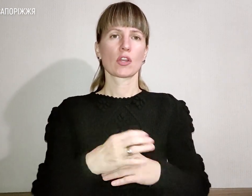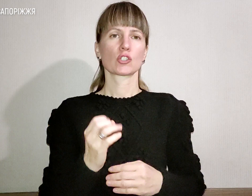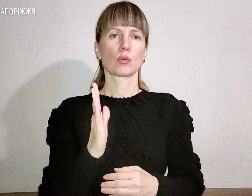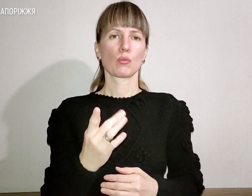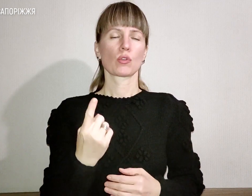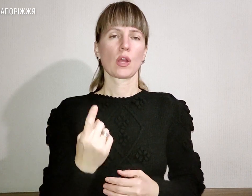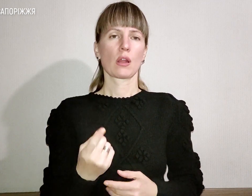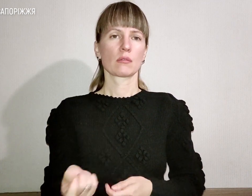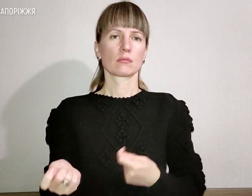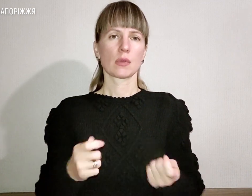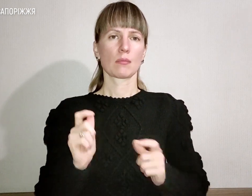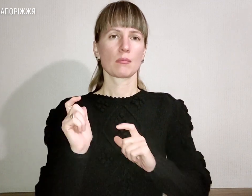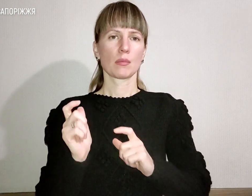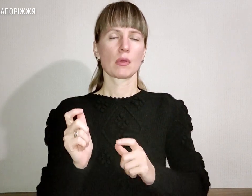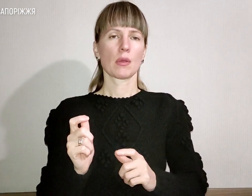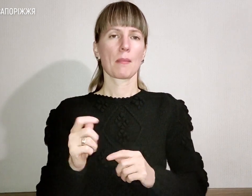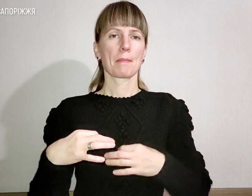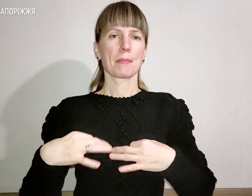майже машина повністю.